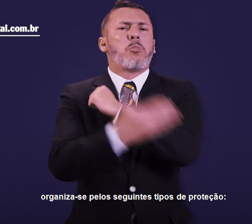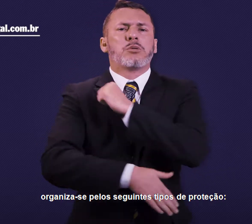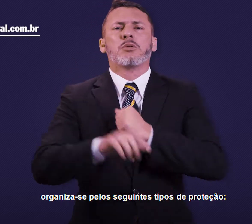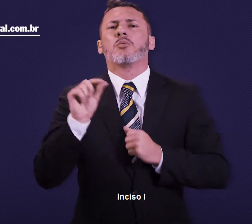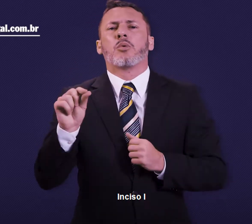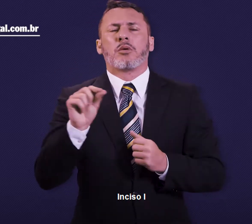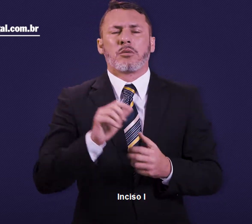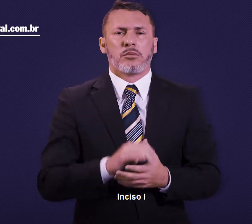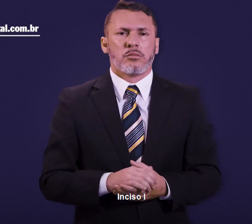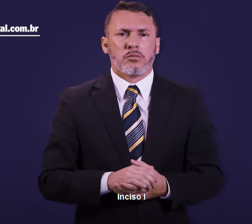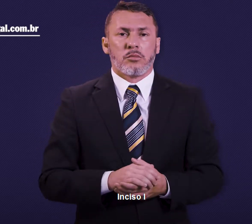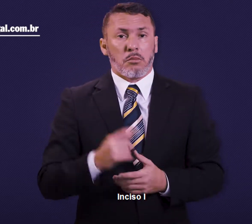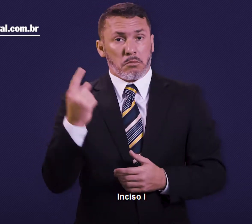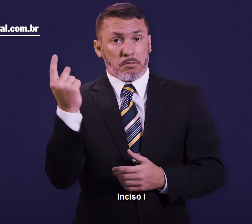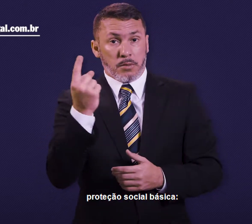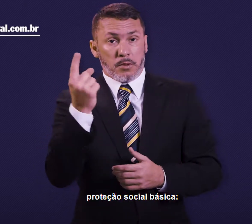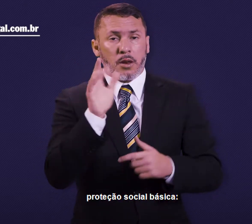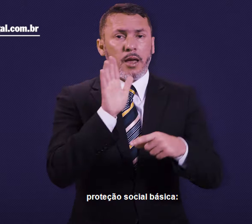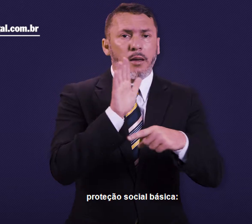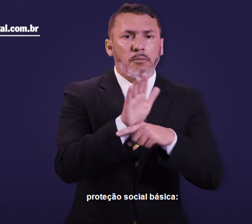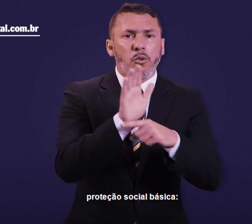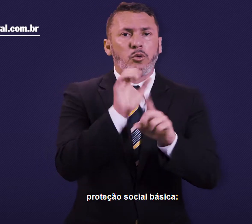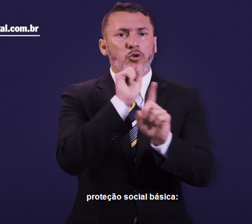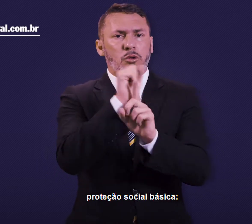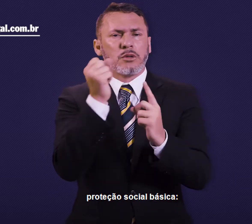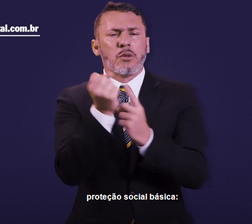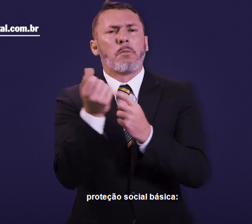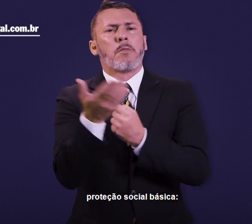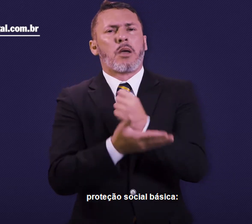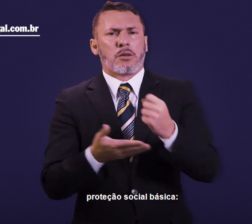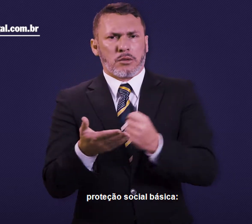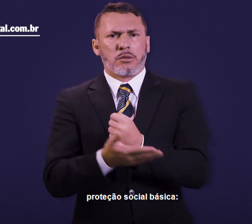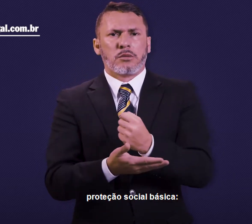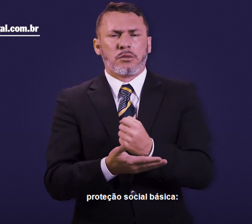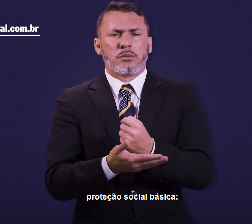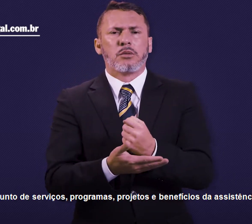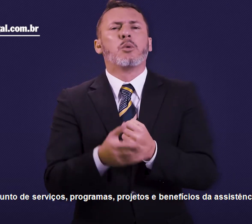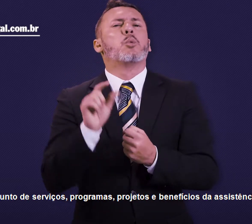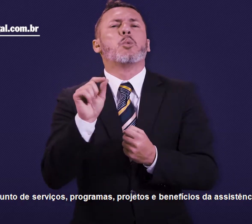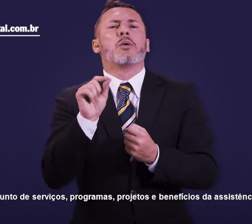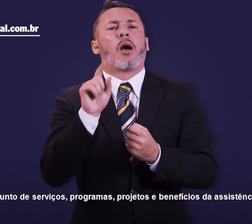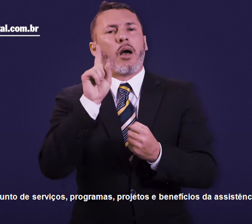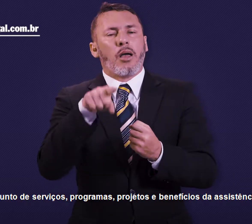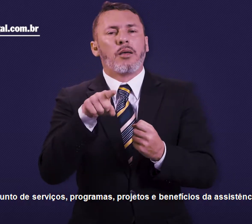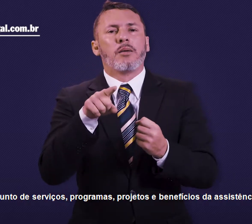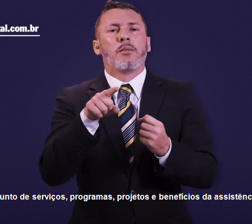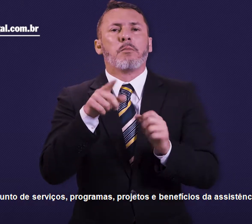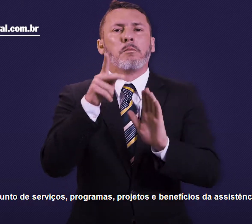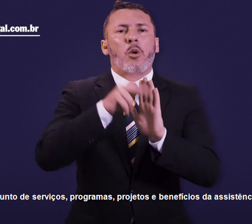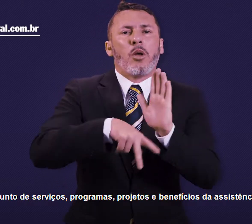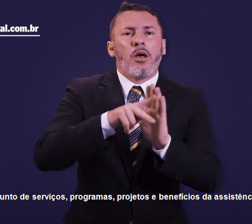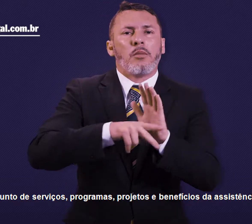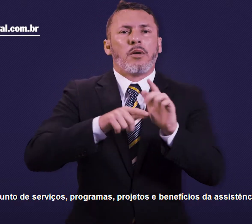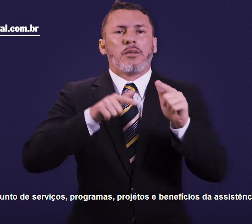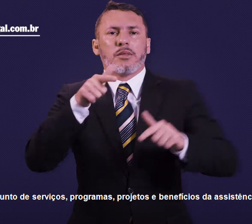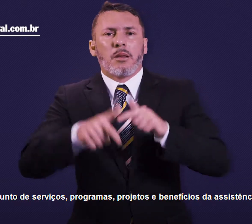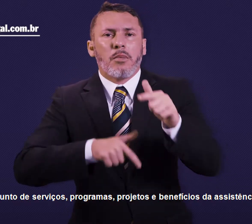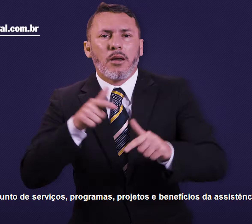proteção. Inciso 1. Proteção social básica. Conjunto de serviços, programas,